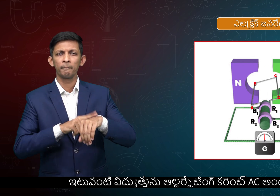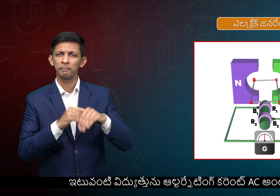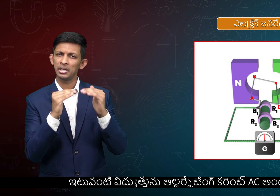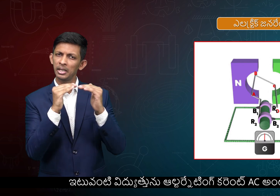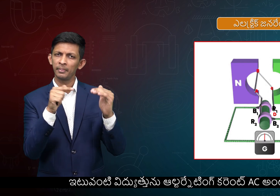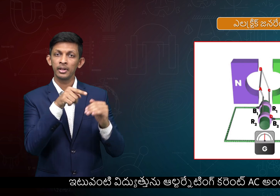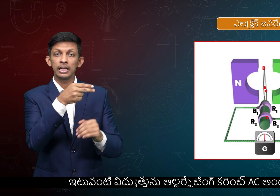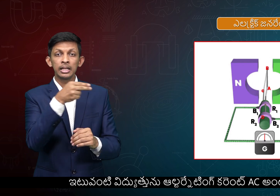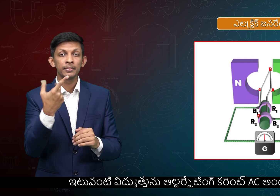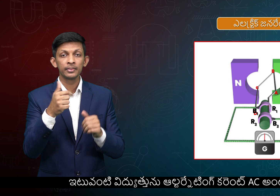ఏసీ అంటారు.